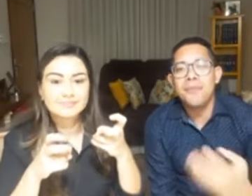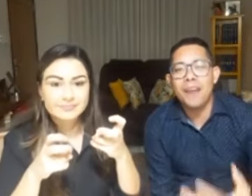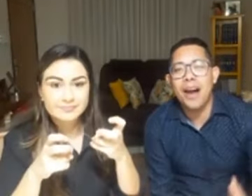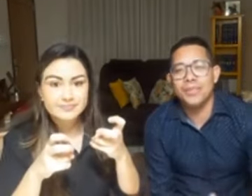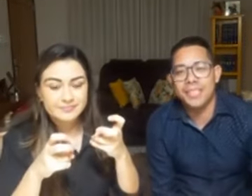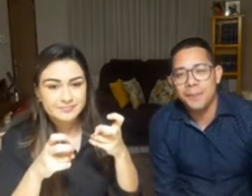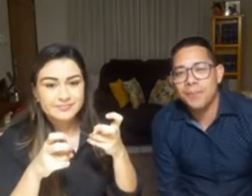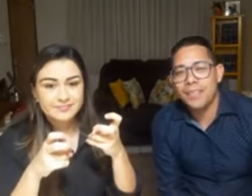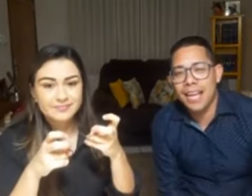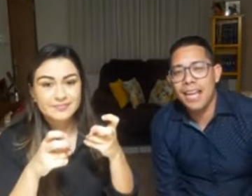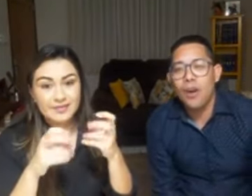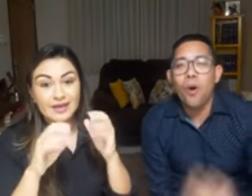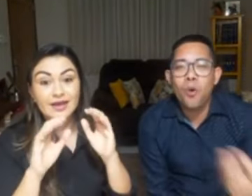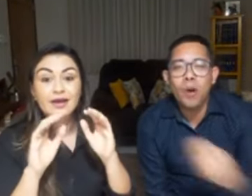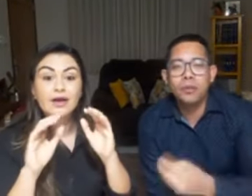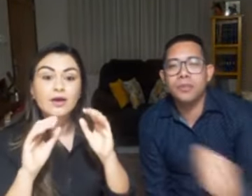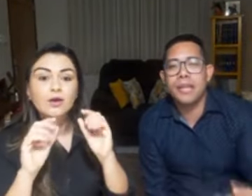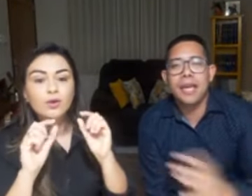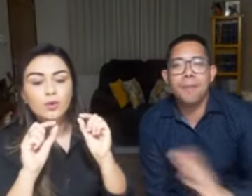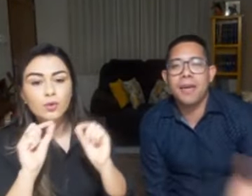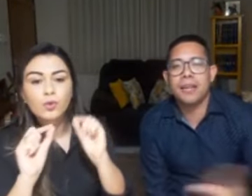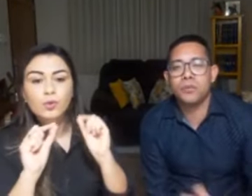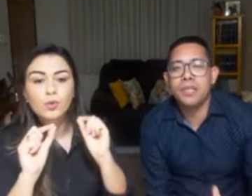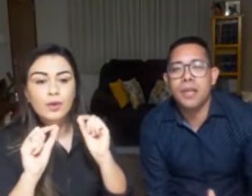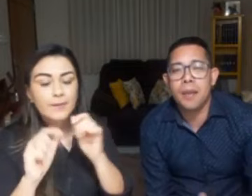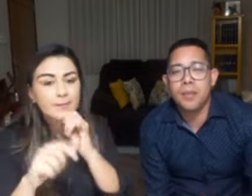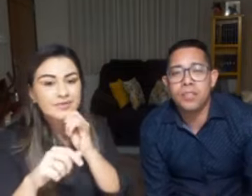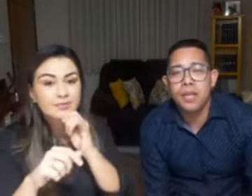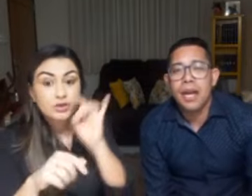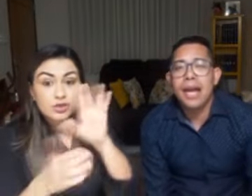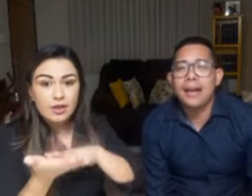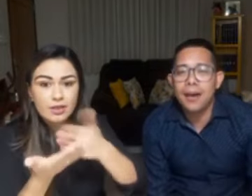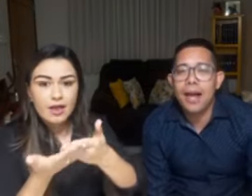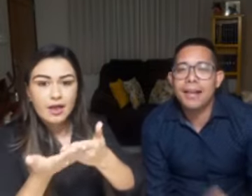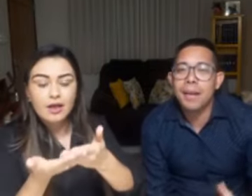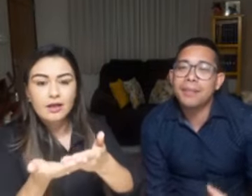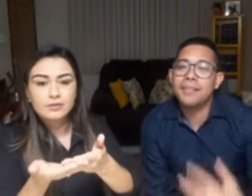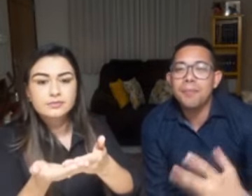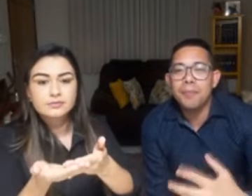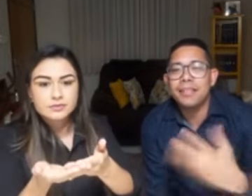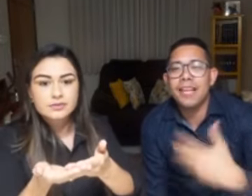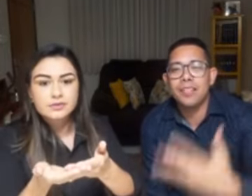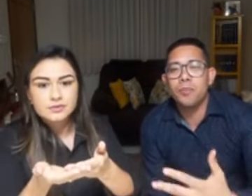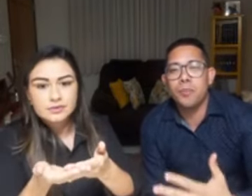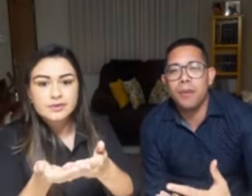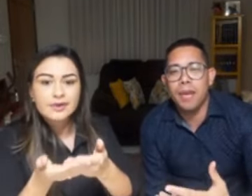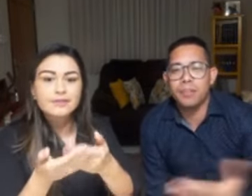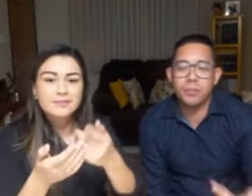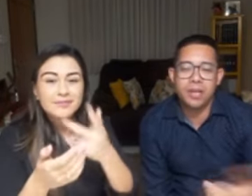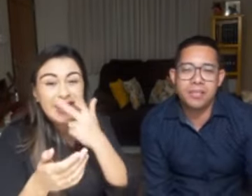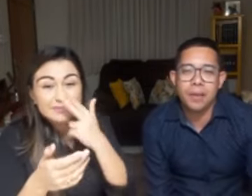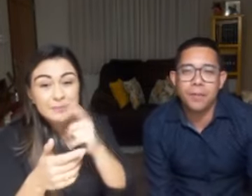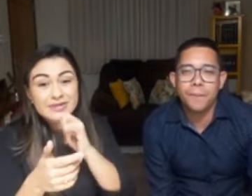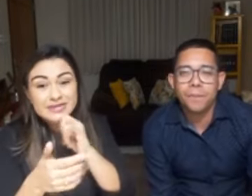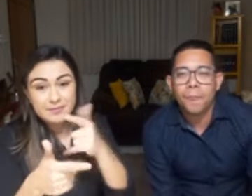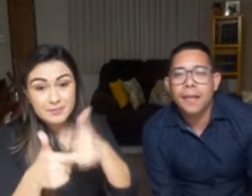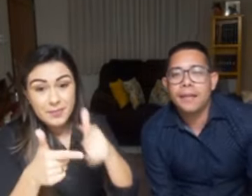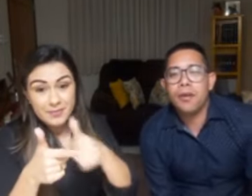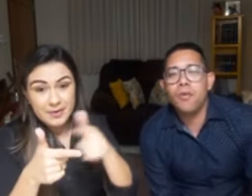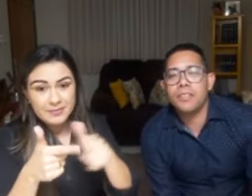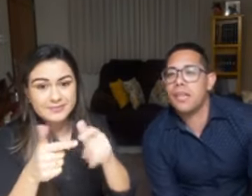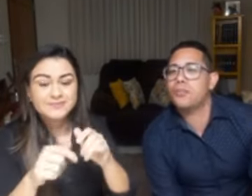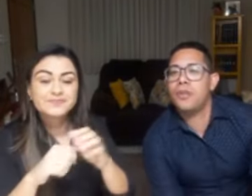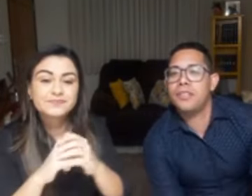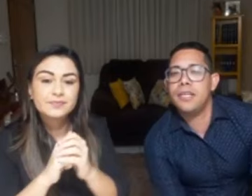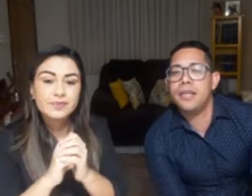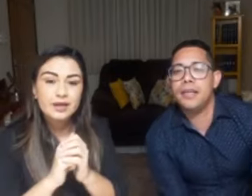pela falta, né, ou quando tem apenas o intérprete, acaba também trazendo problemas. Por exemplo, tem